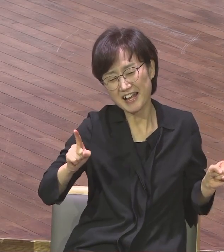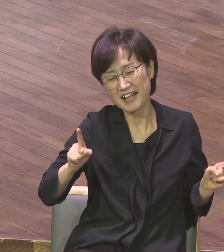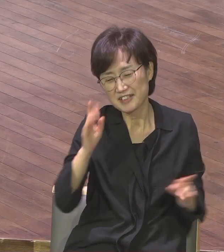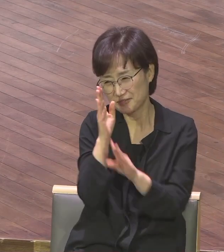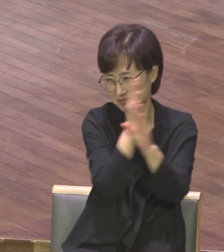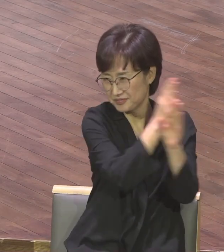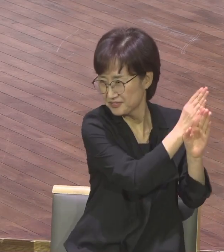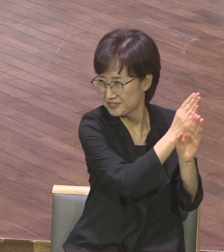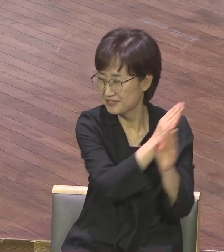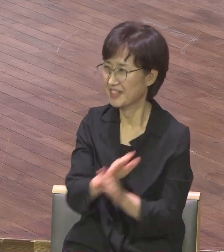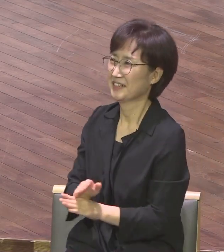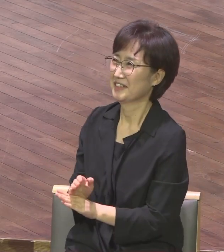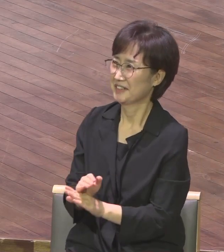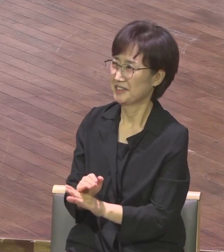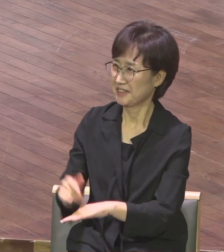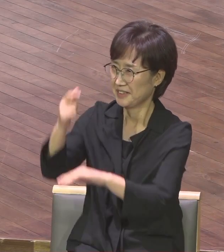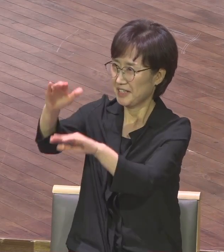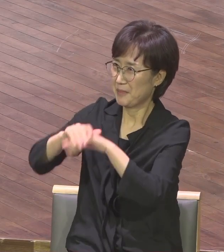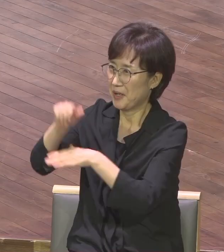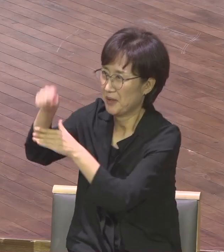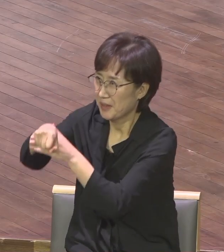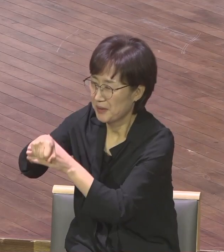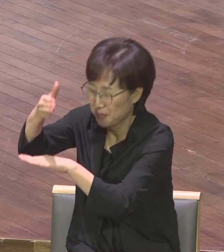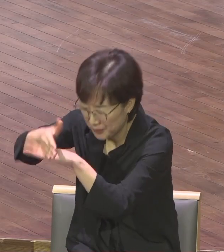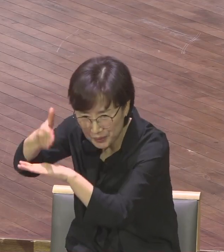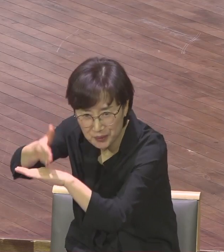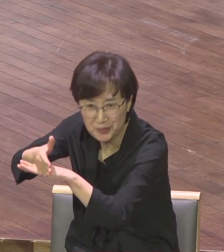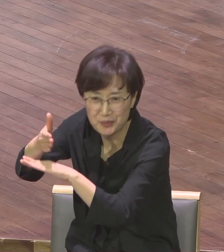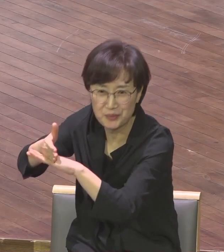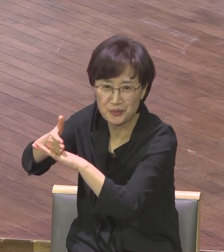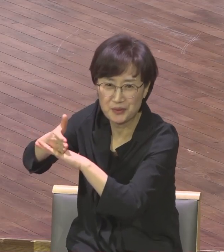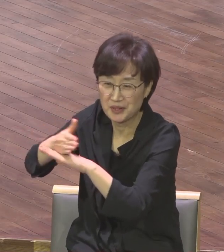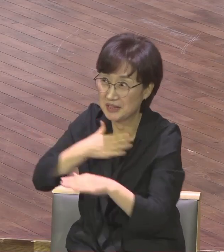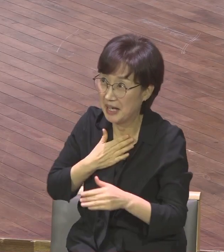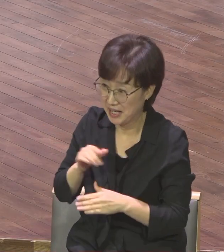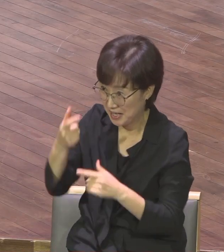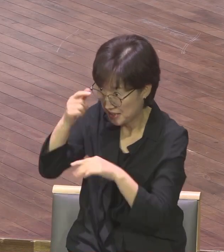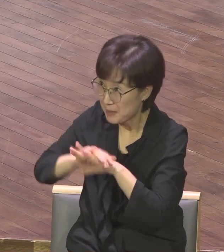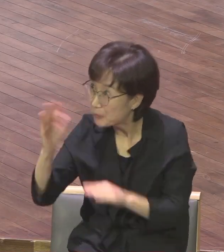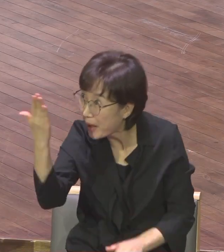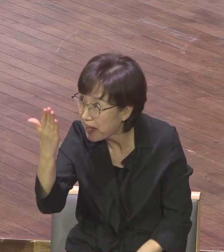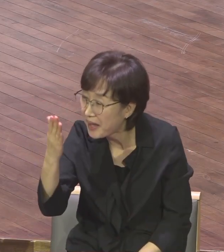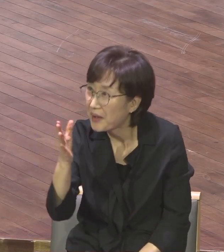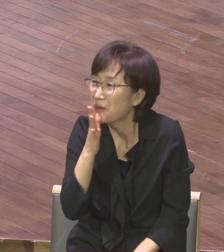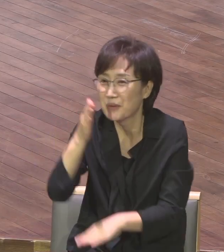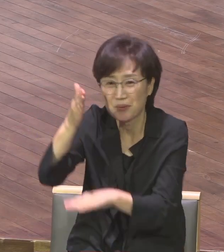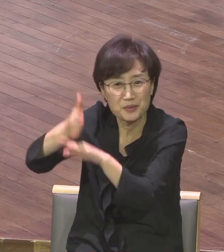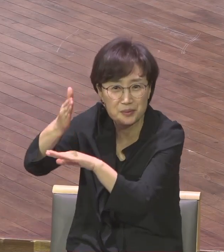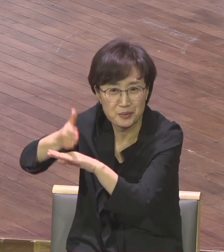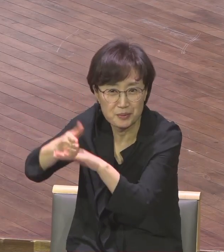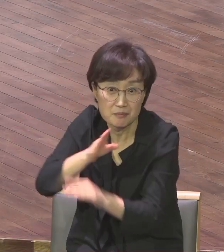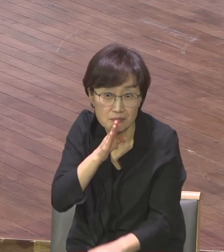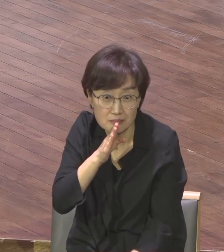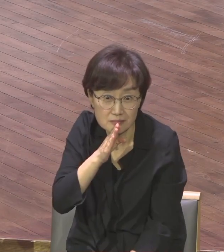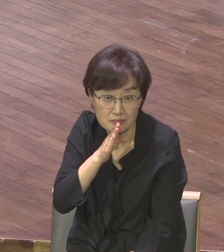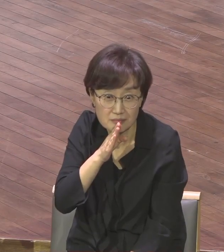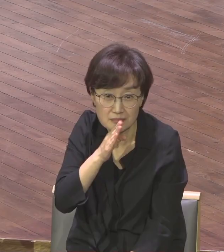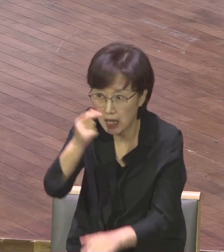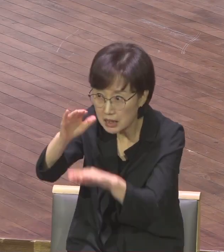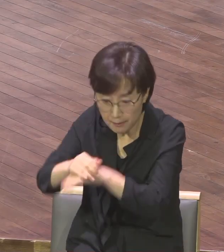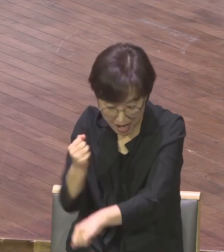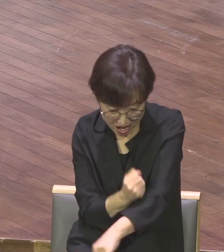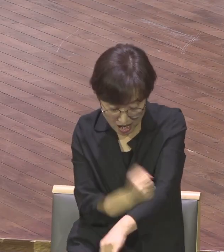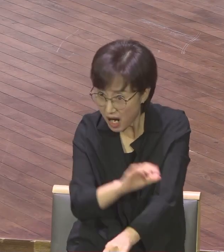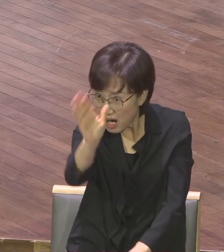거 영광이 아닙니까? 영생 얻은 거 얼마나 감격이 됩니까? 무슨 노력을 했습니까? 거기에 대가를 치르라 그럽니까?